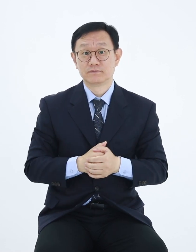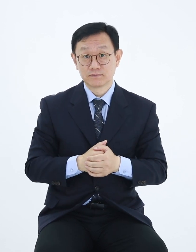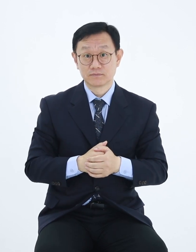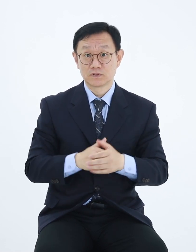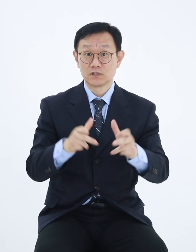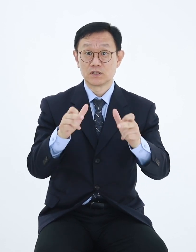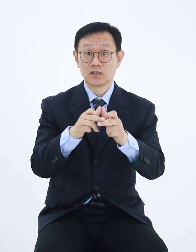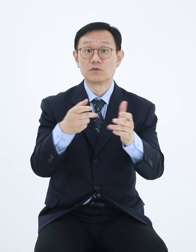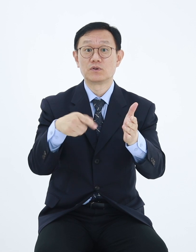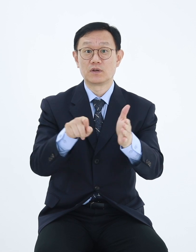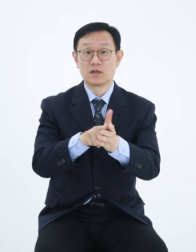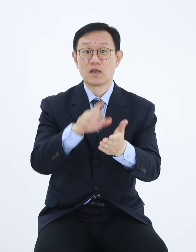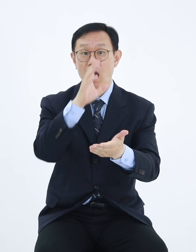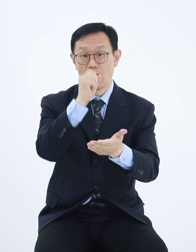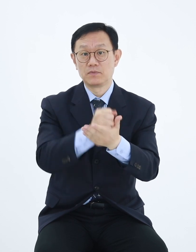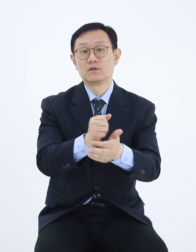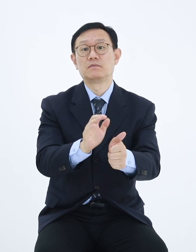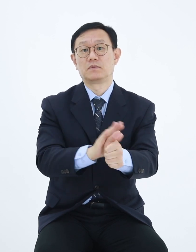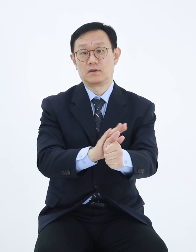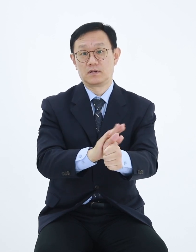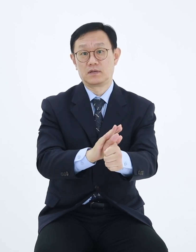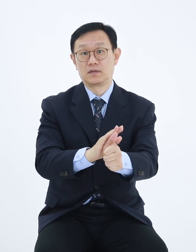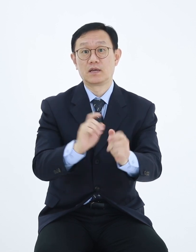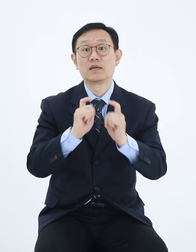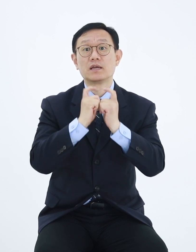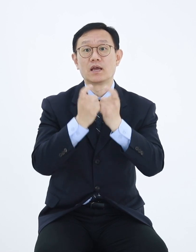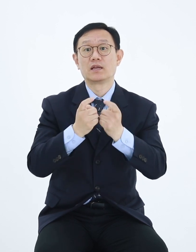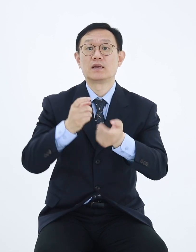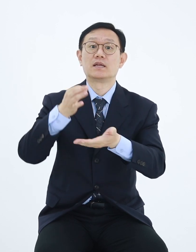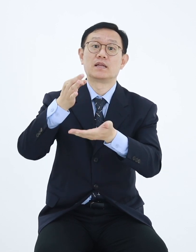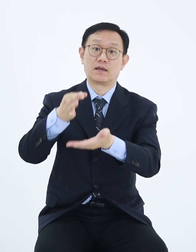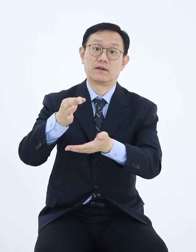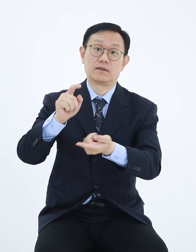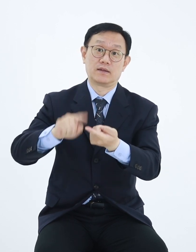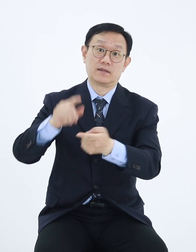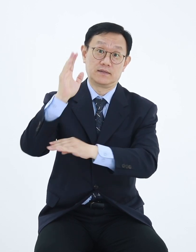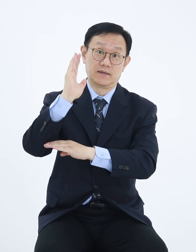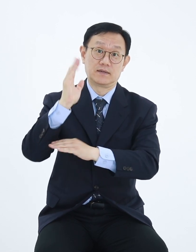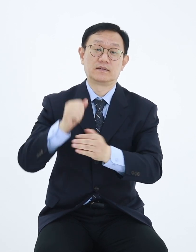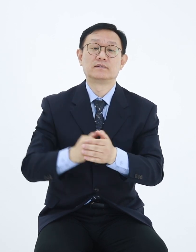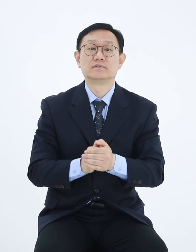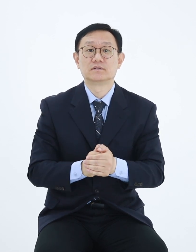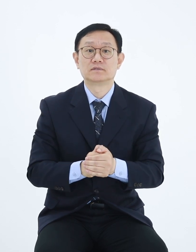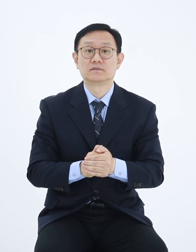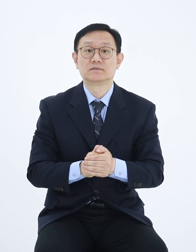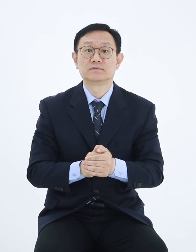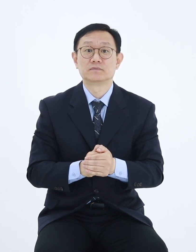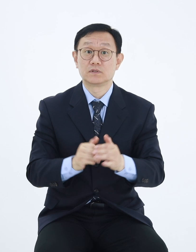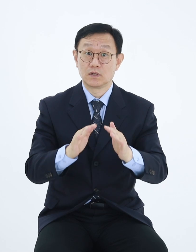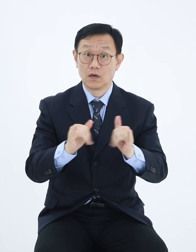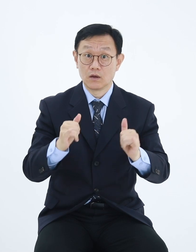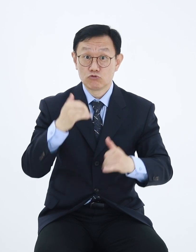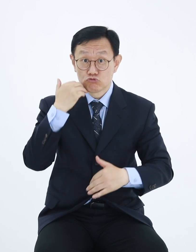장애인을 위한 합리적 편의와 개인의 재산권 이야기 사람은 누구나